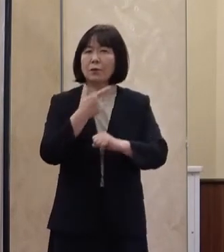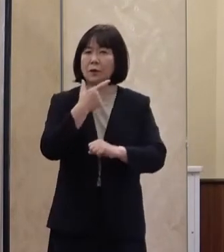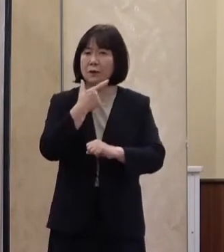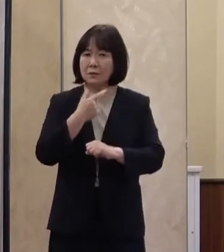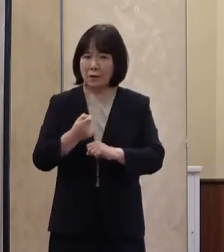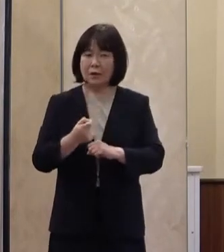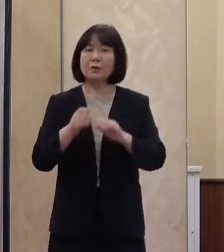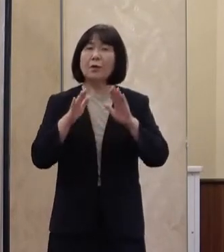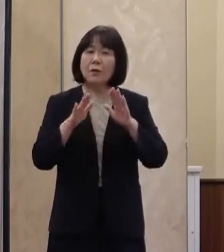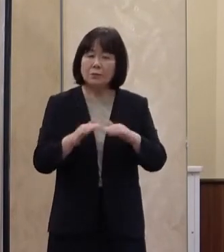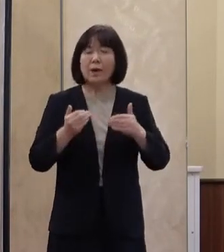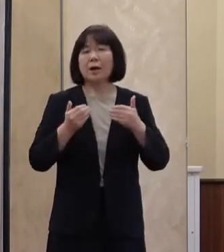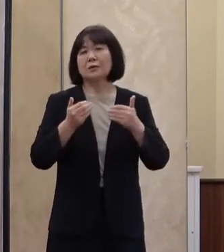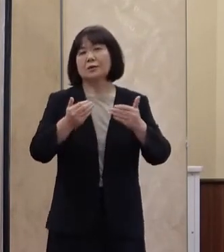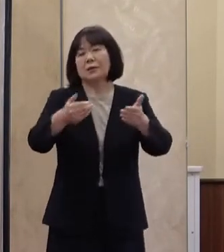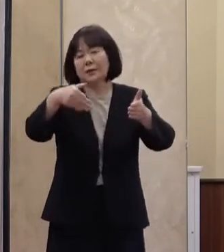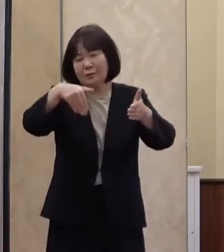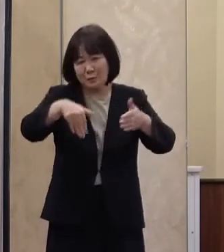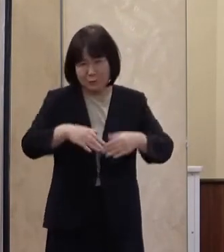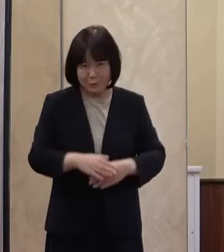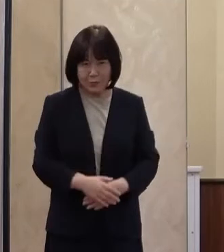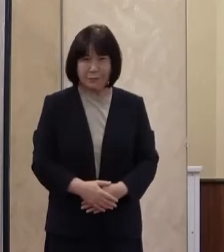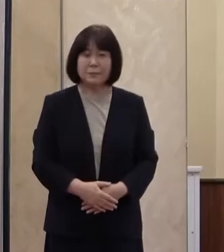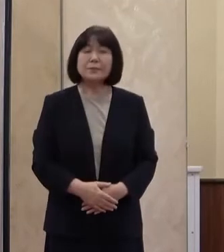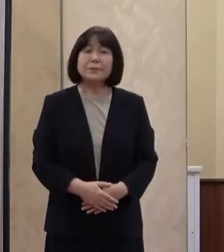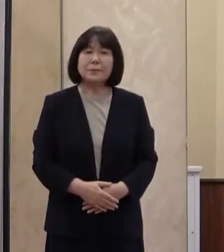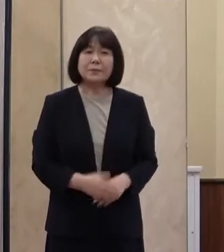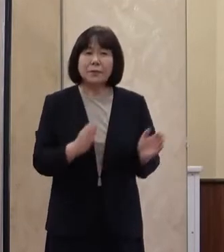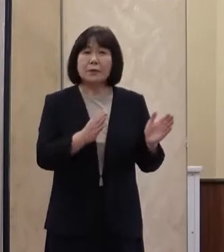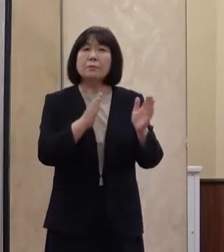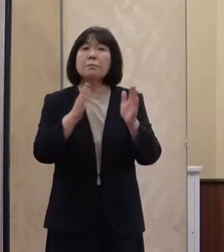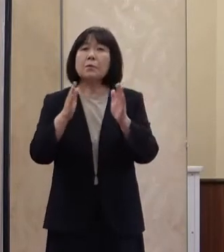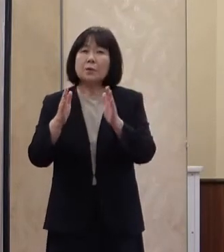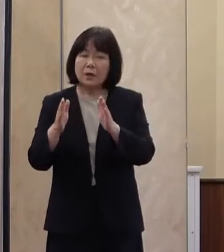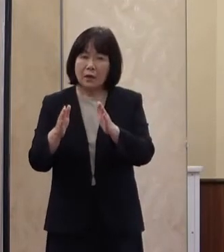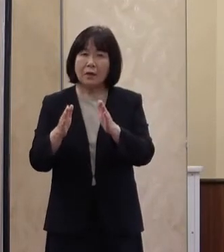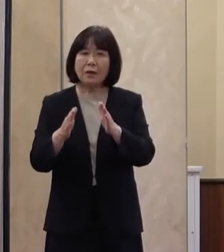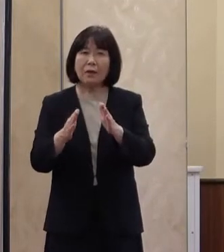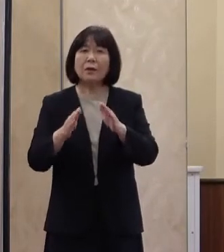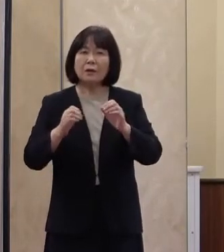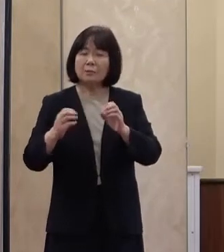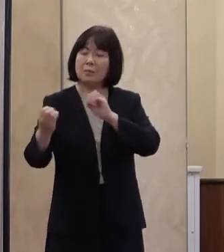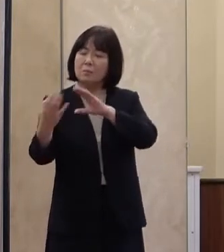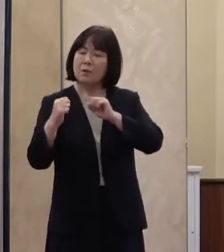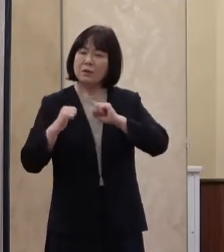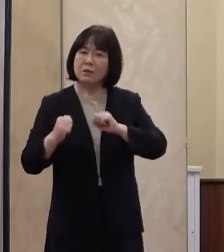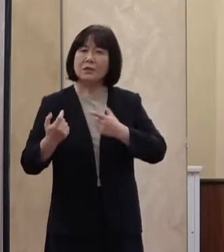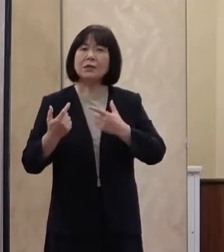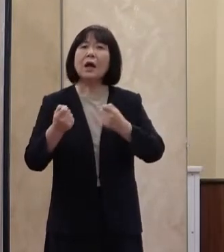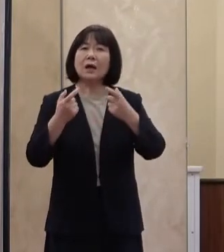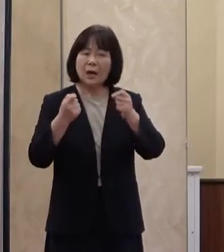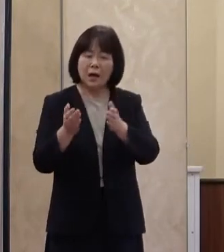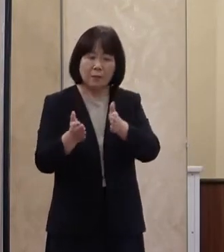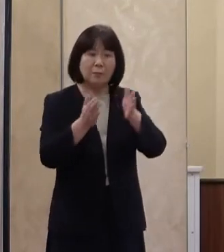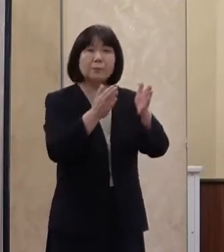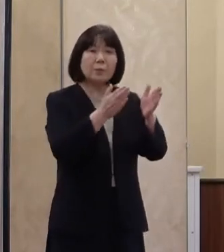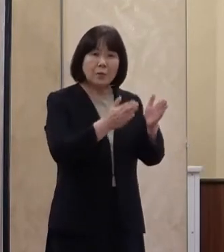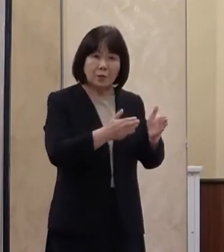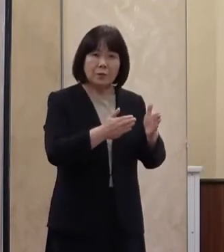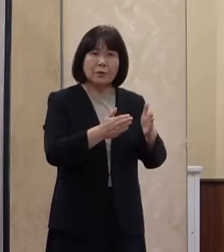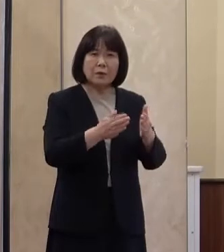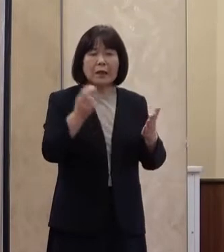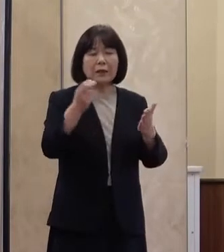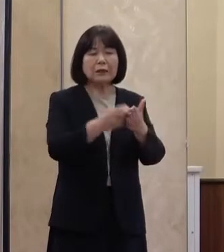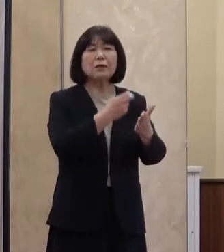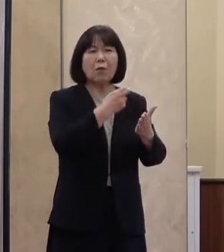を今まさに進めている最中です。一方でそれをやりながら、他方でやっぱりこの違法